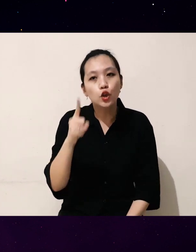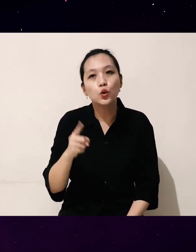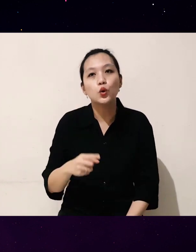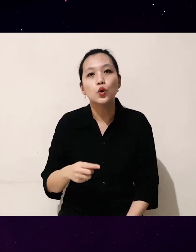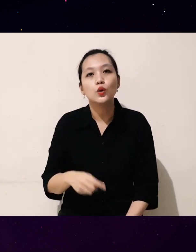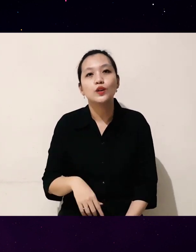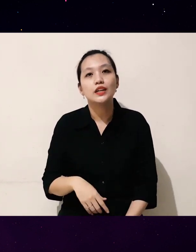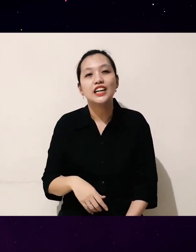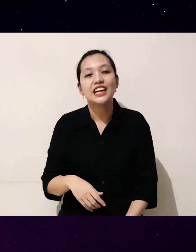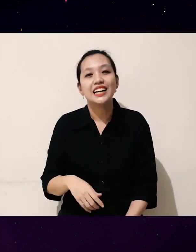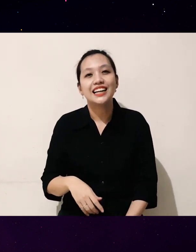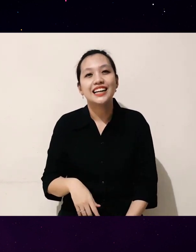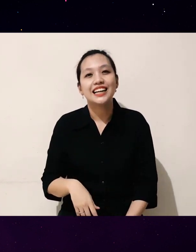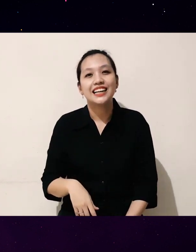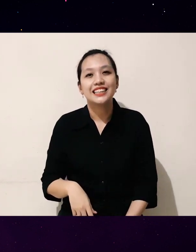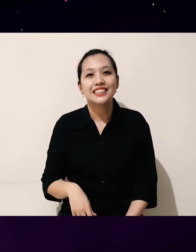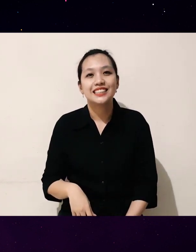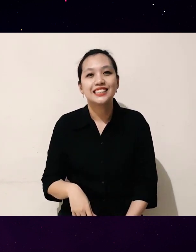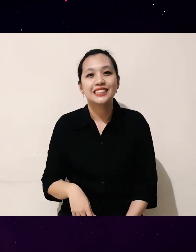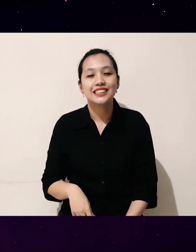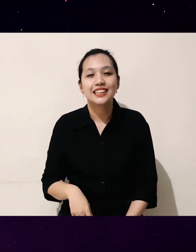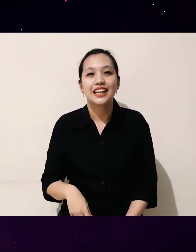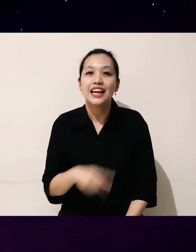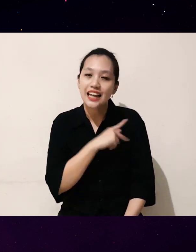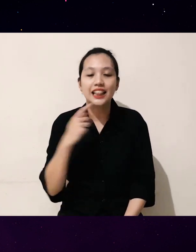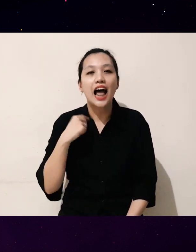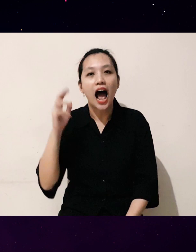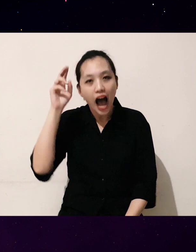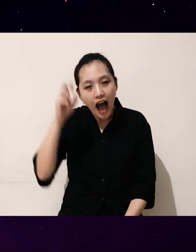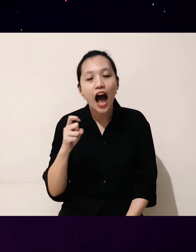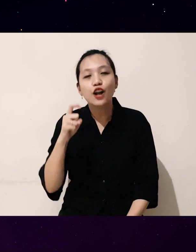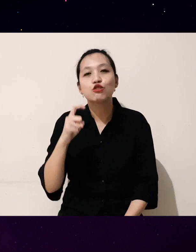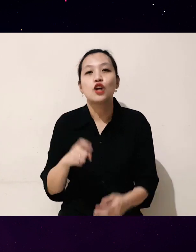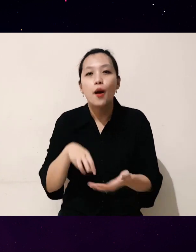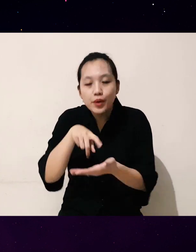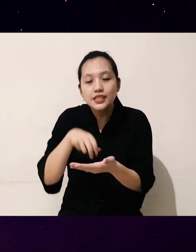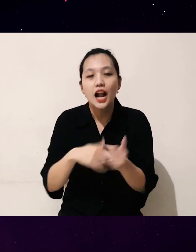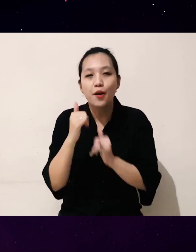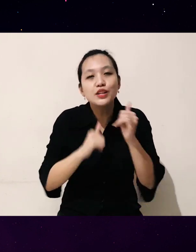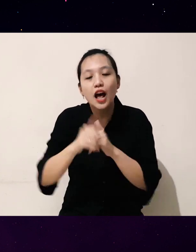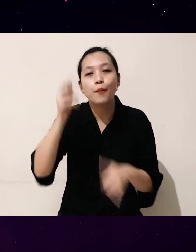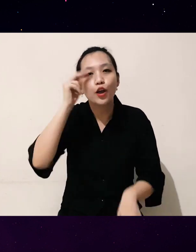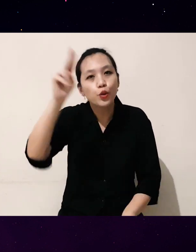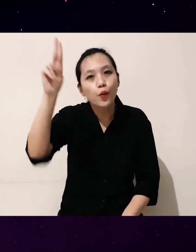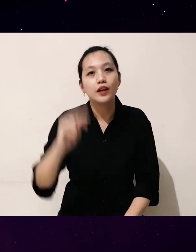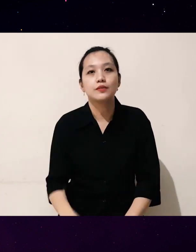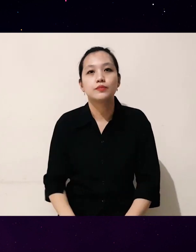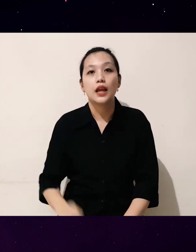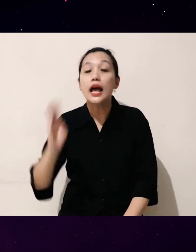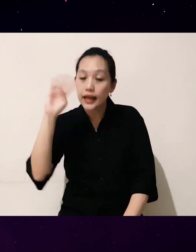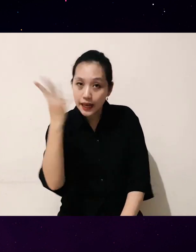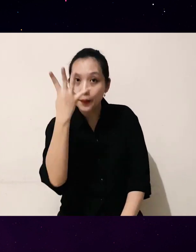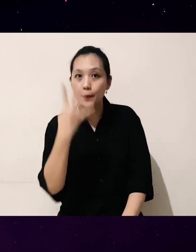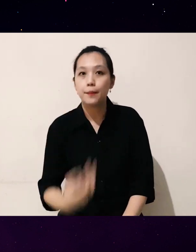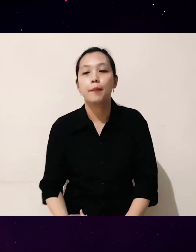bagi semua Anda, tempat-tempat yang lapang itu, mari kita ambil postur berjalan bersama dengan Tuhan, yang seperti Raja